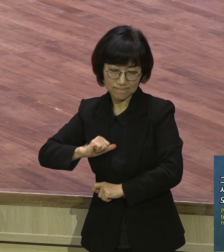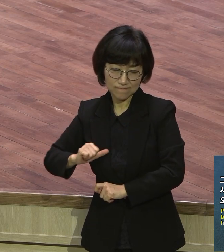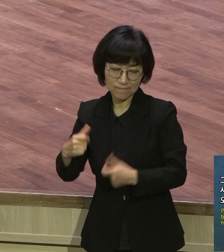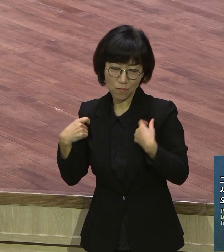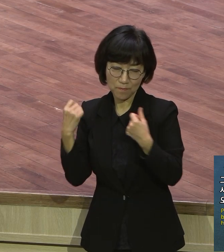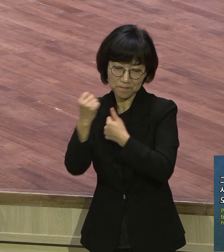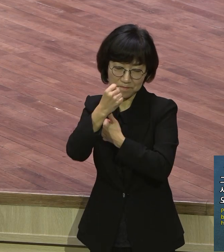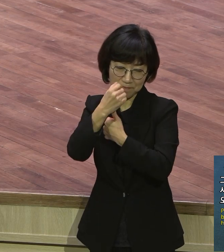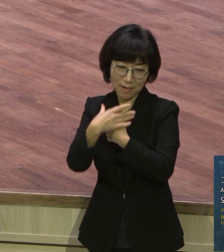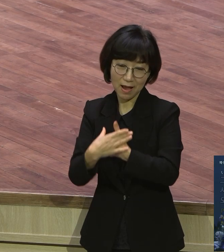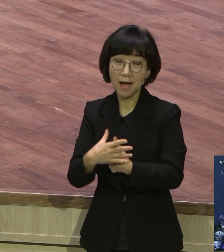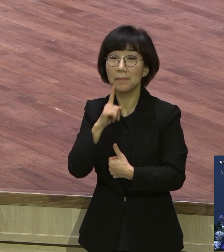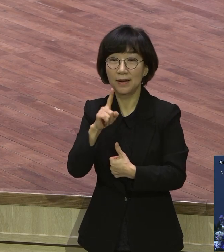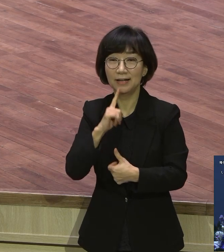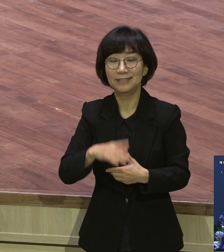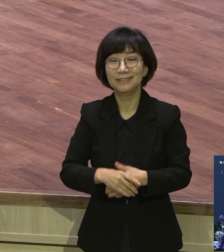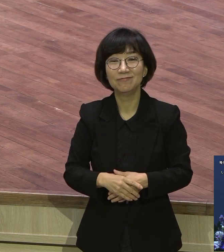그랬어요